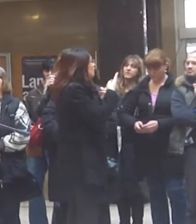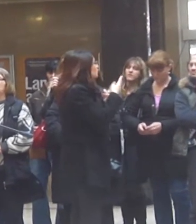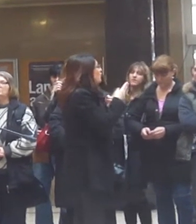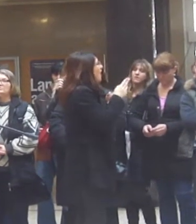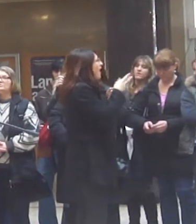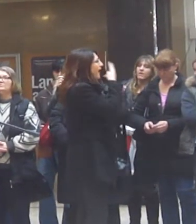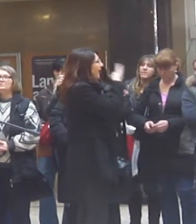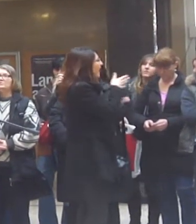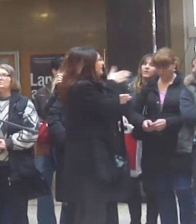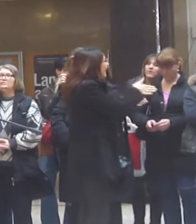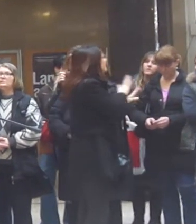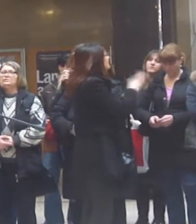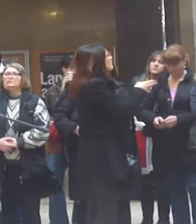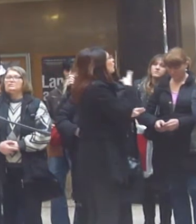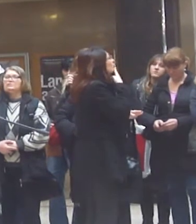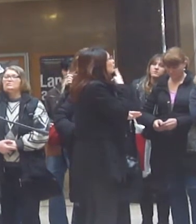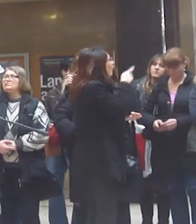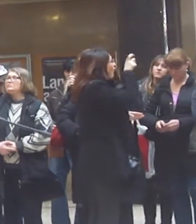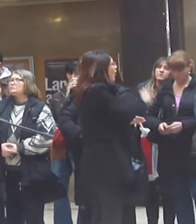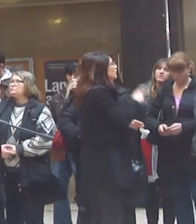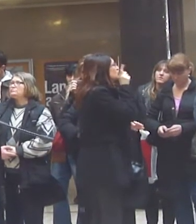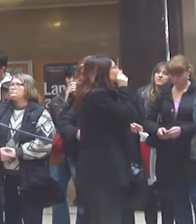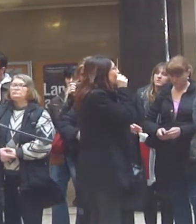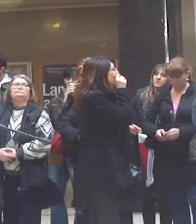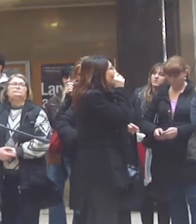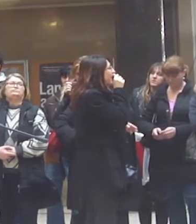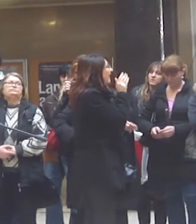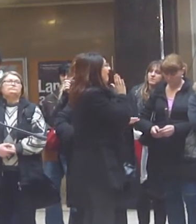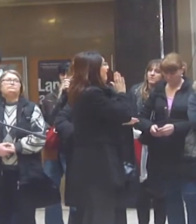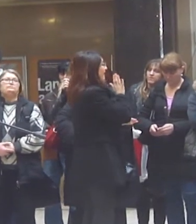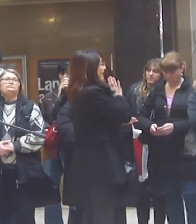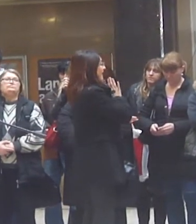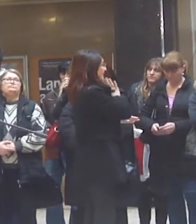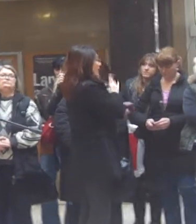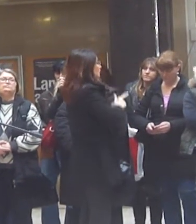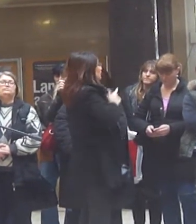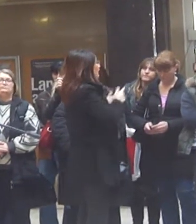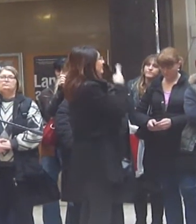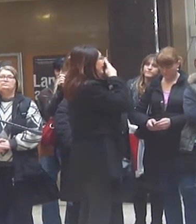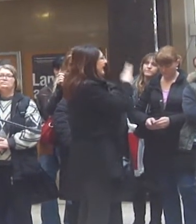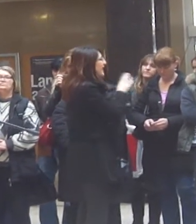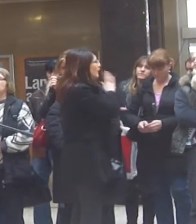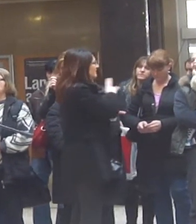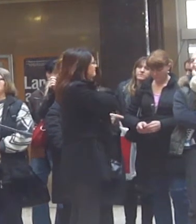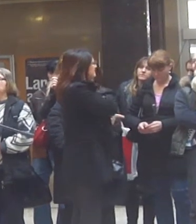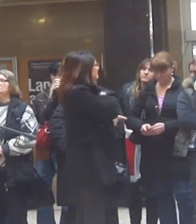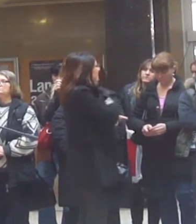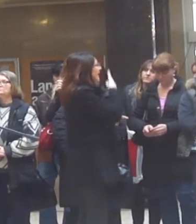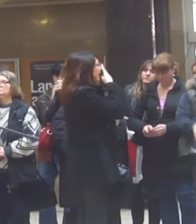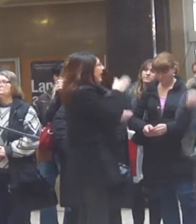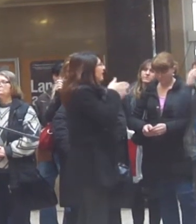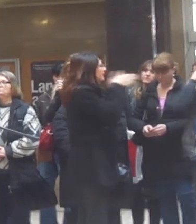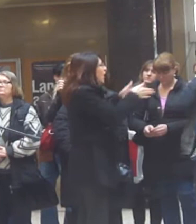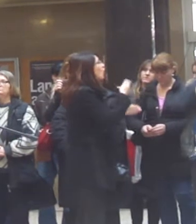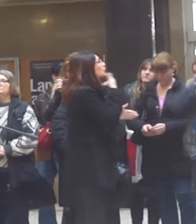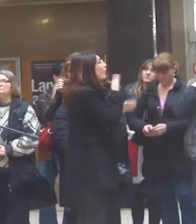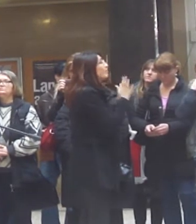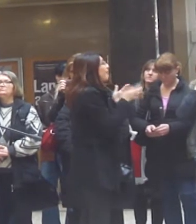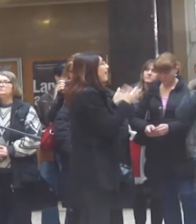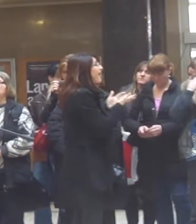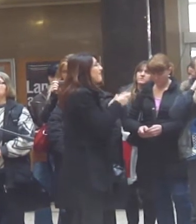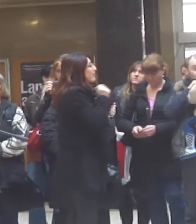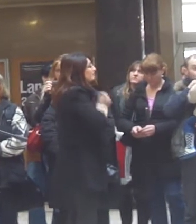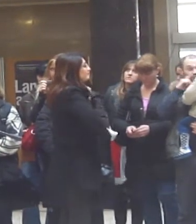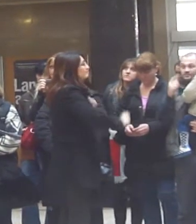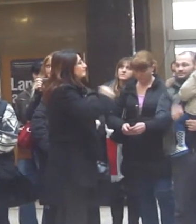Njegov fokus je bio usmjeren, njegov život je bio usmjeren, njegovo strpljenje je bilo usmjereno na one koji nemaju.